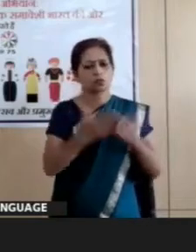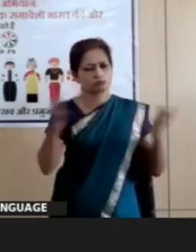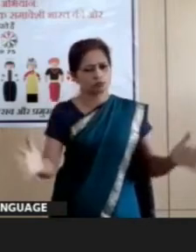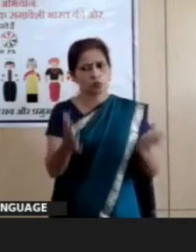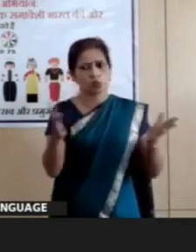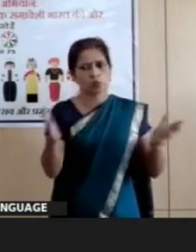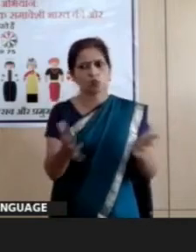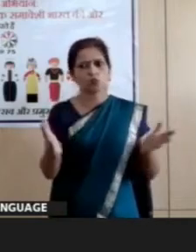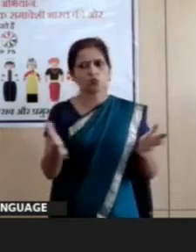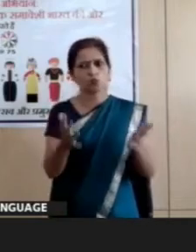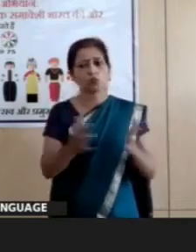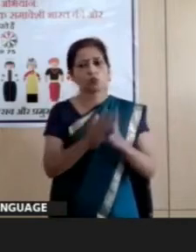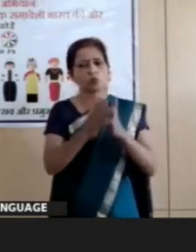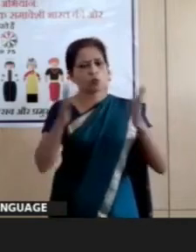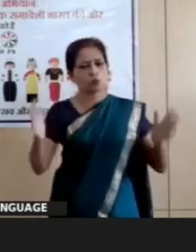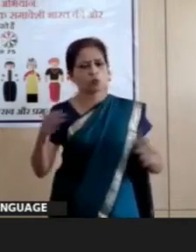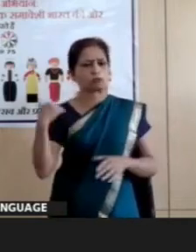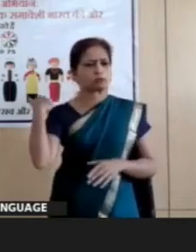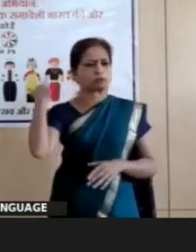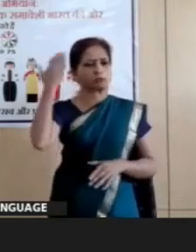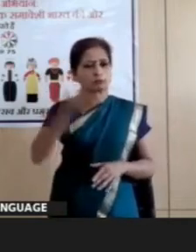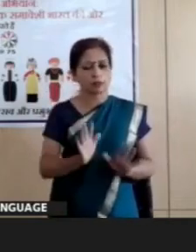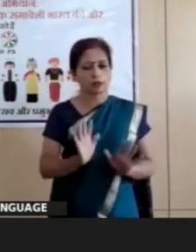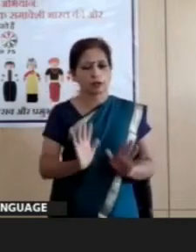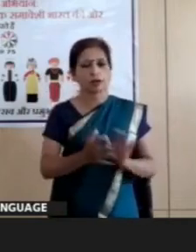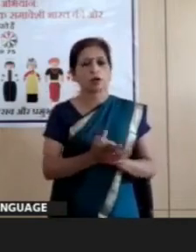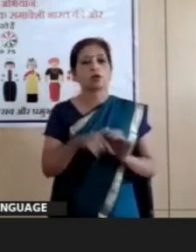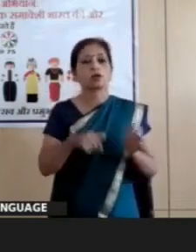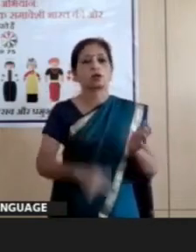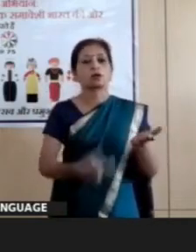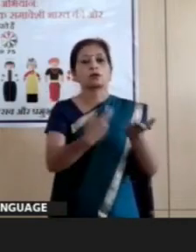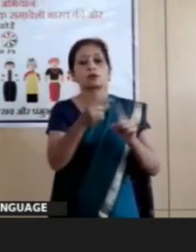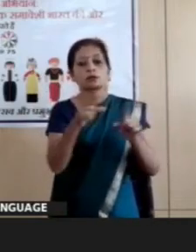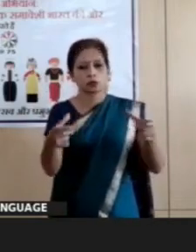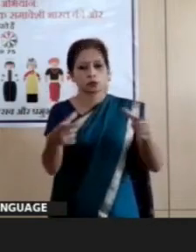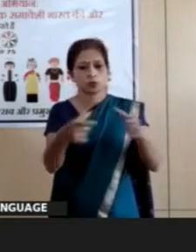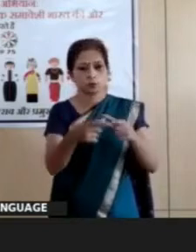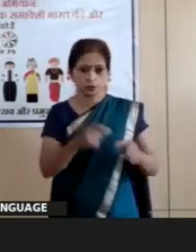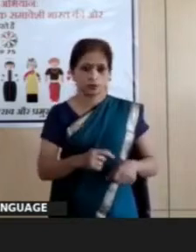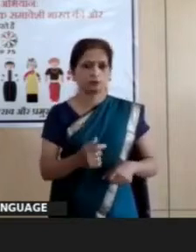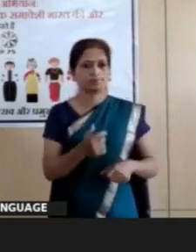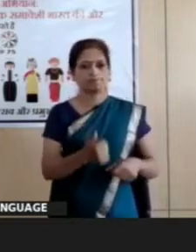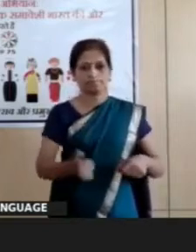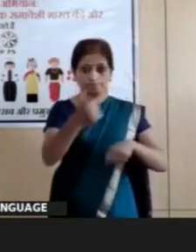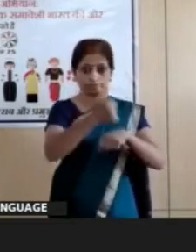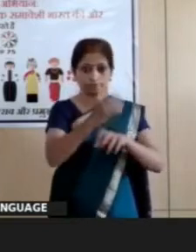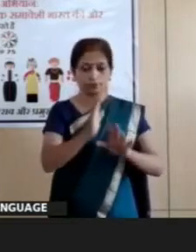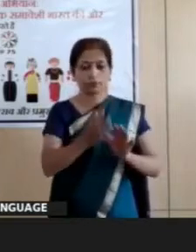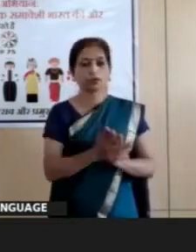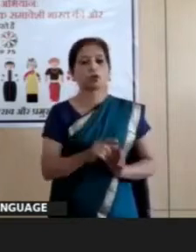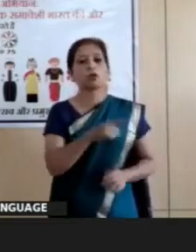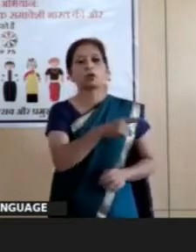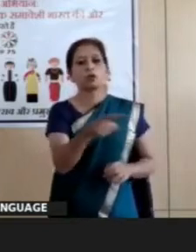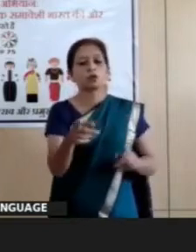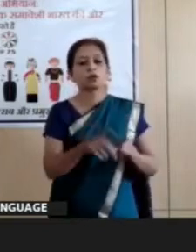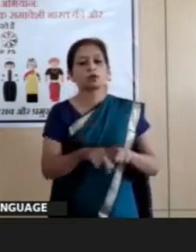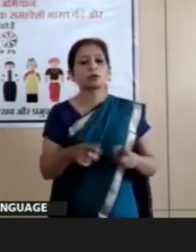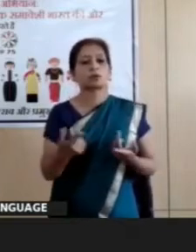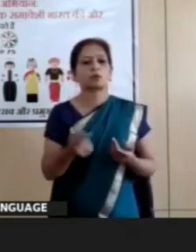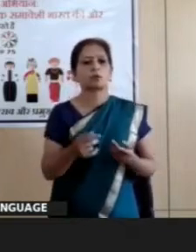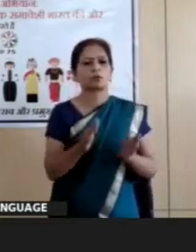को पिछले 7 साल से लगातार प्रोत्साहित करते सर आ रहे हैं। रिपब्लिकन पार्टी के सर अध्यक्ष भी हैं।